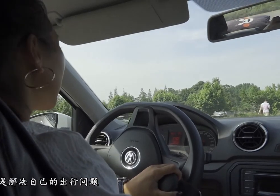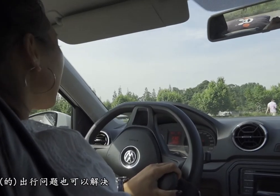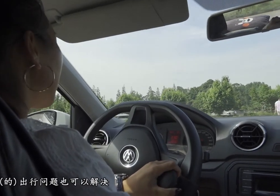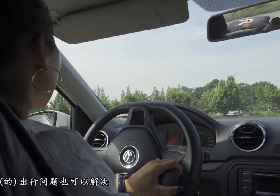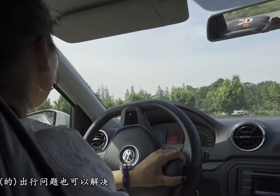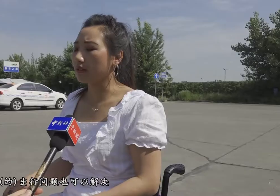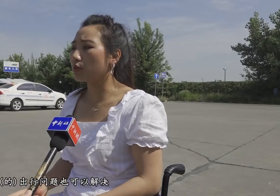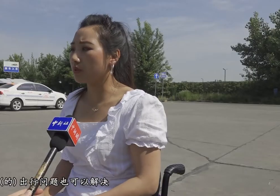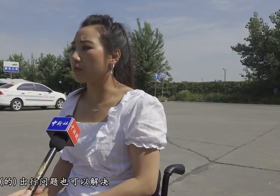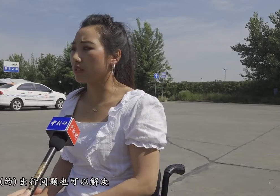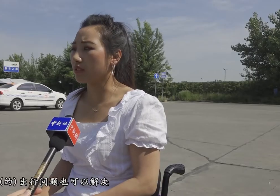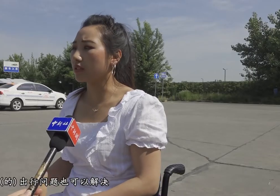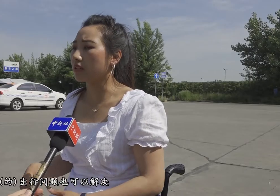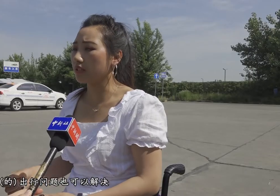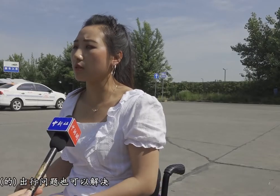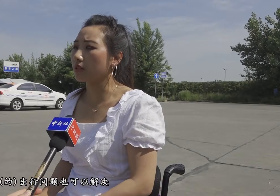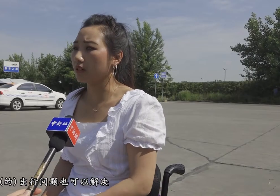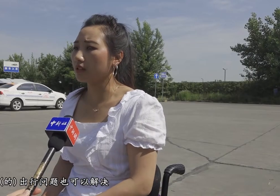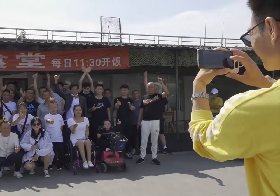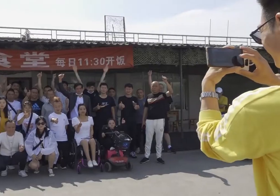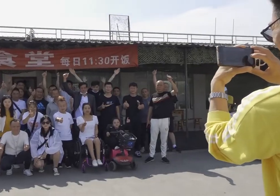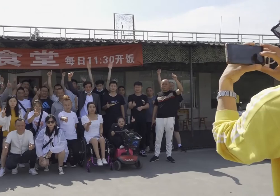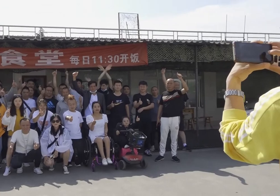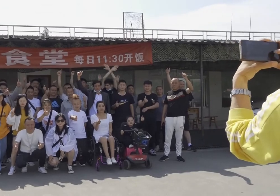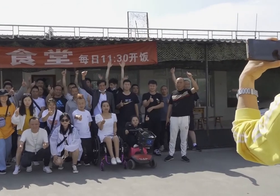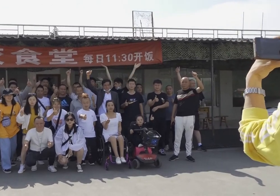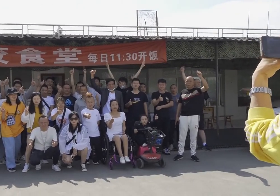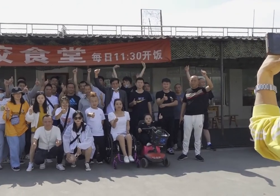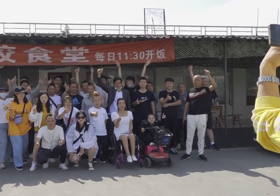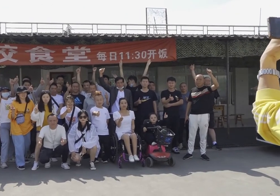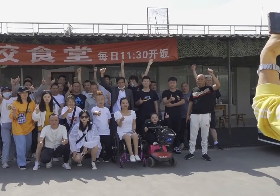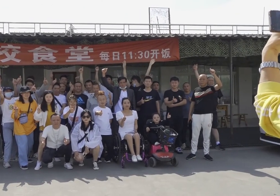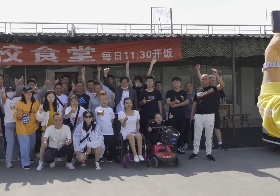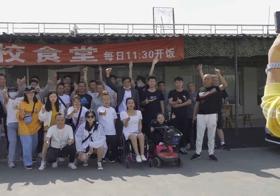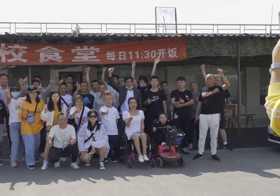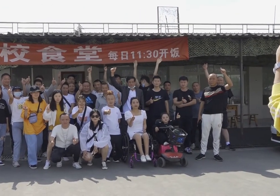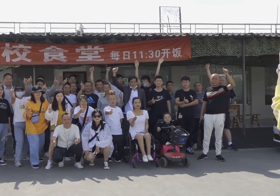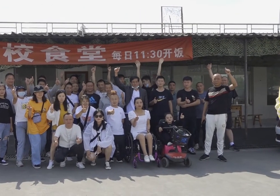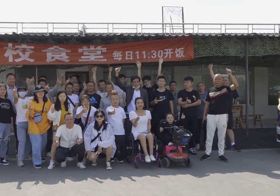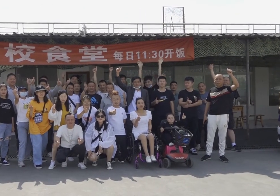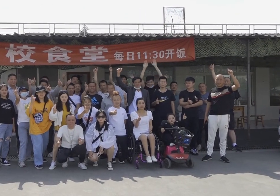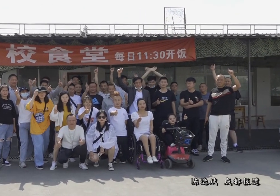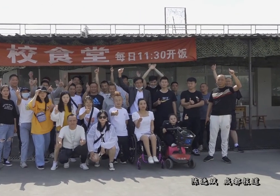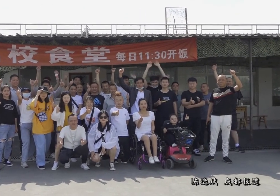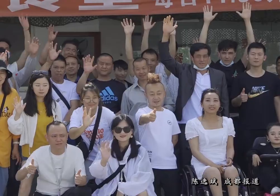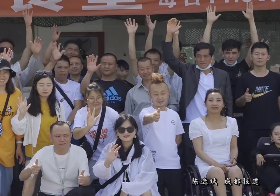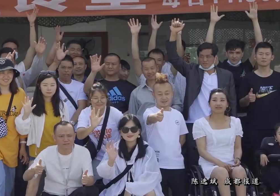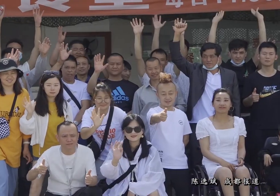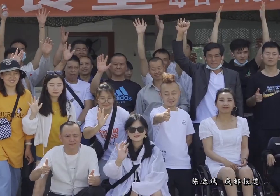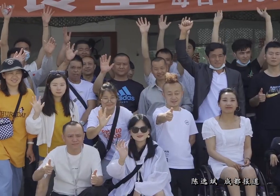爸爸妈妈出行问题也可以解决的。 虽然这些学员的残障程度不同，来自的地方不同，但他们来到这里的目